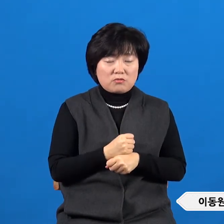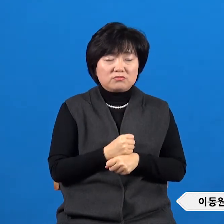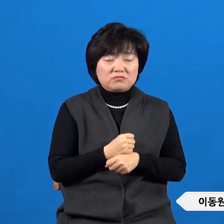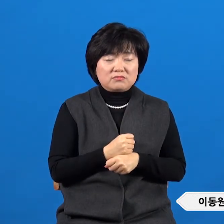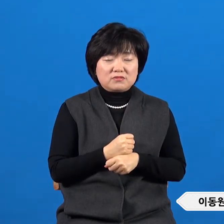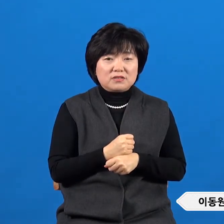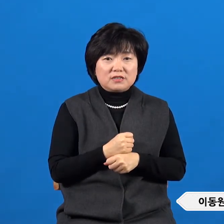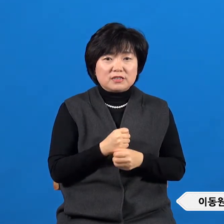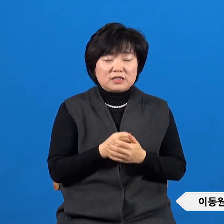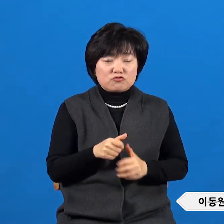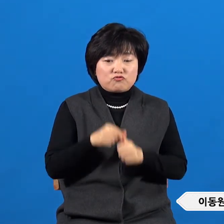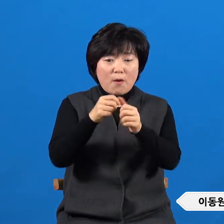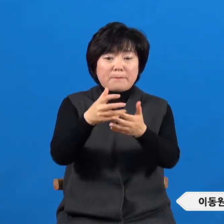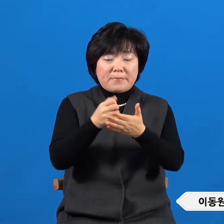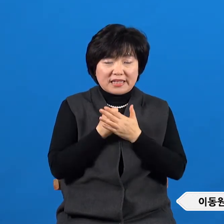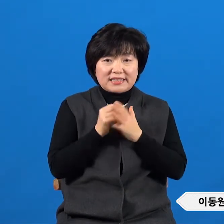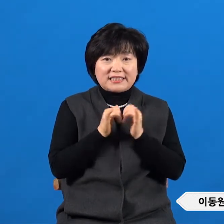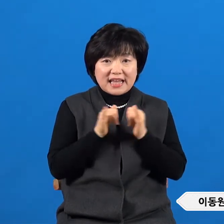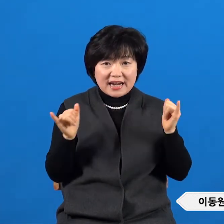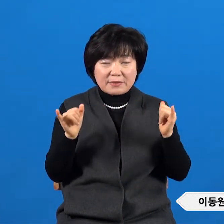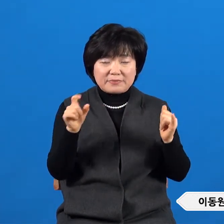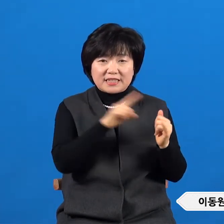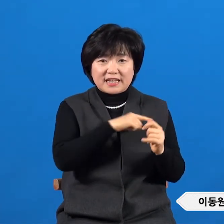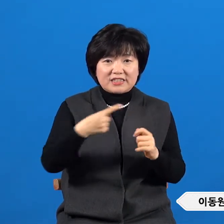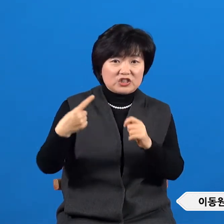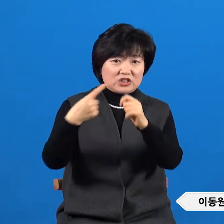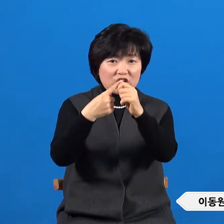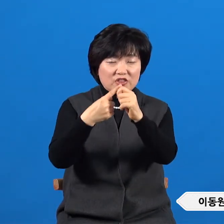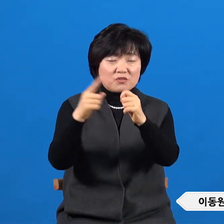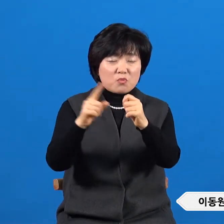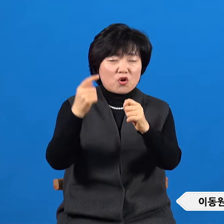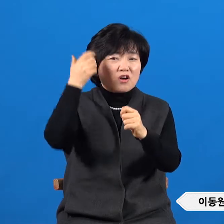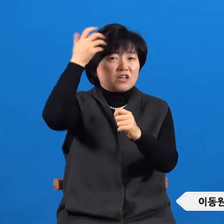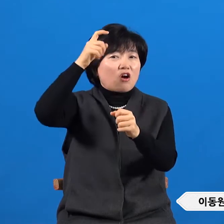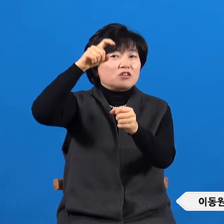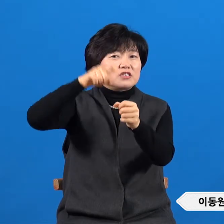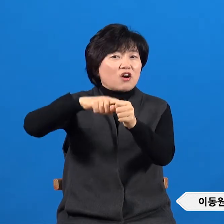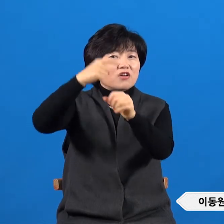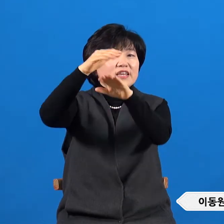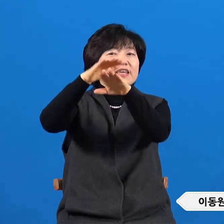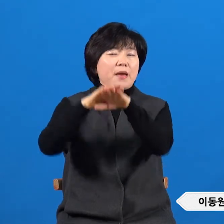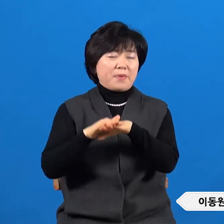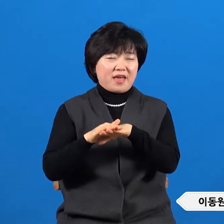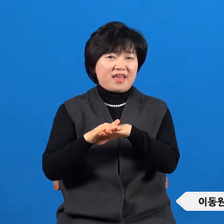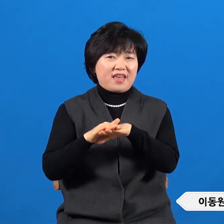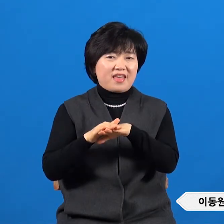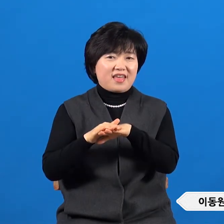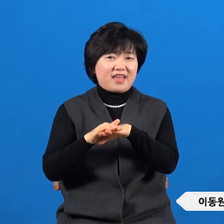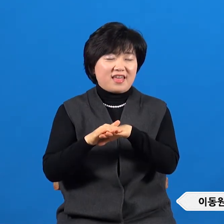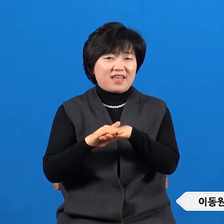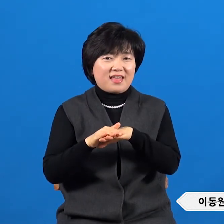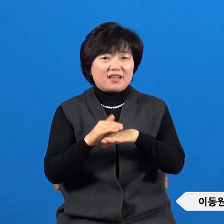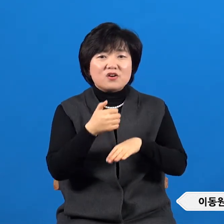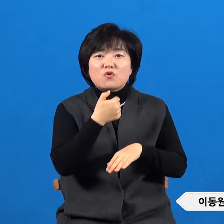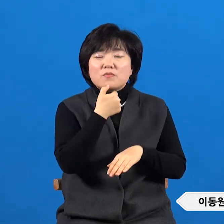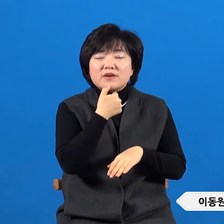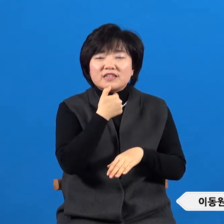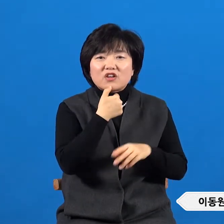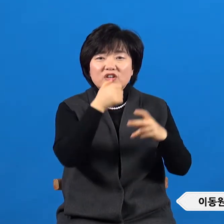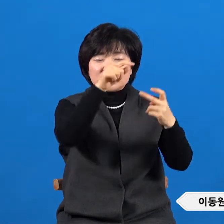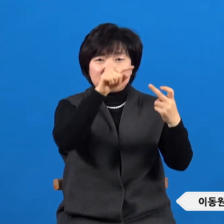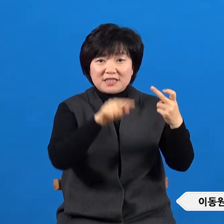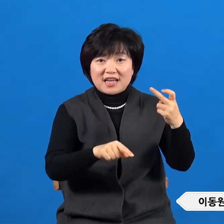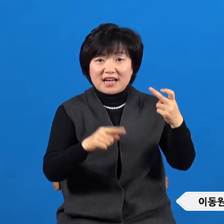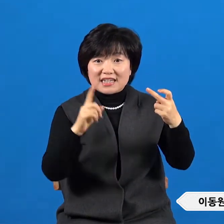뭐냐? 로마서 12장 1절은 영적 예배를 드리는 것이다. 이렇게 말하고 있습니다. 자, 로마서 12장